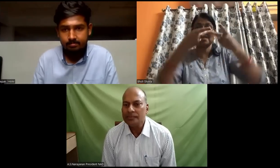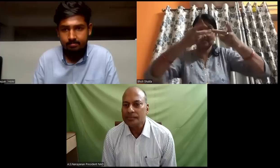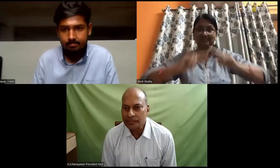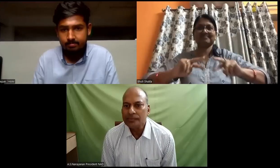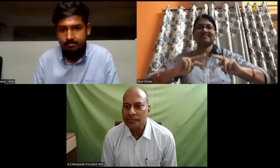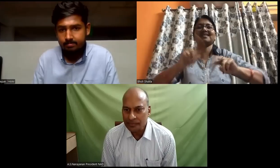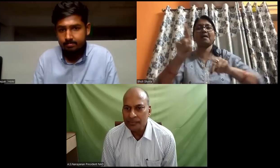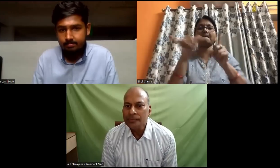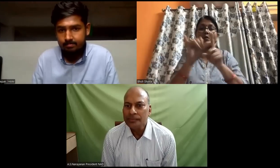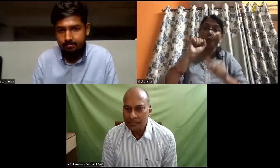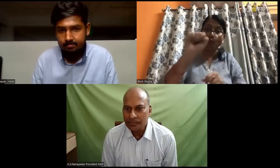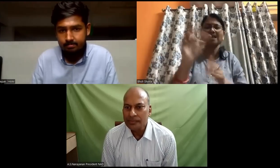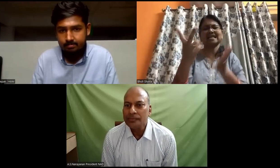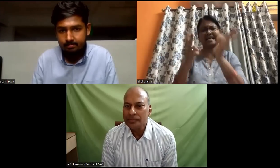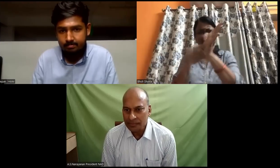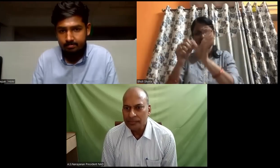है उधरती है